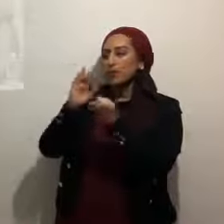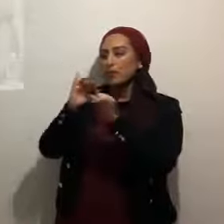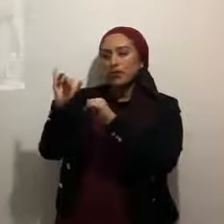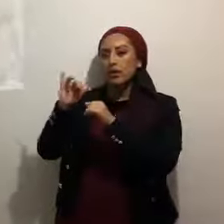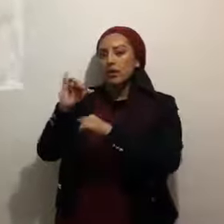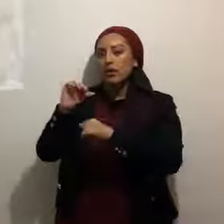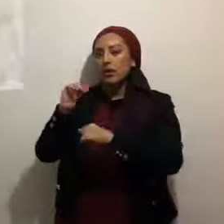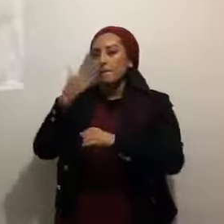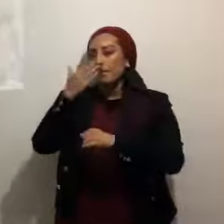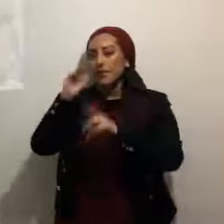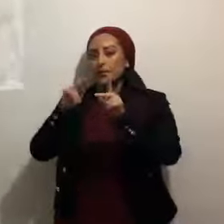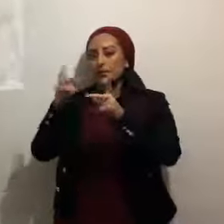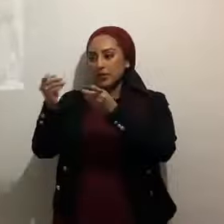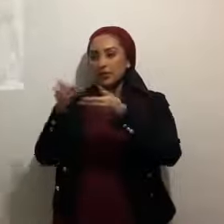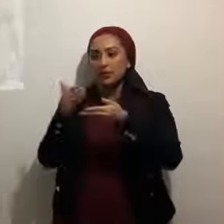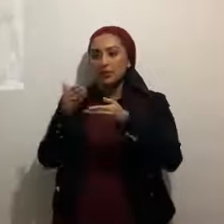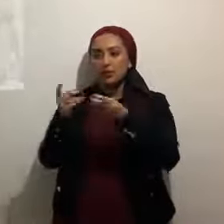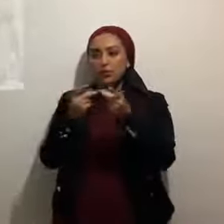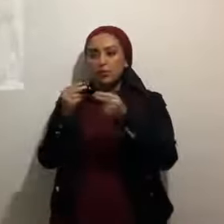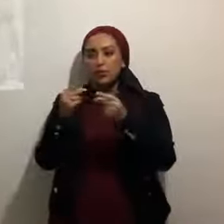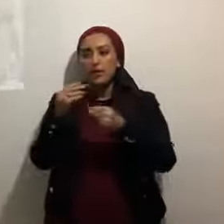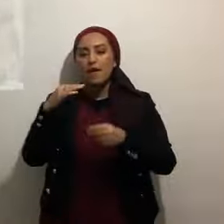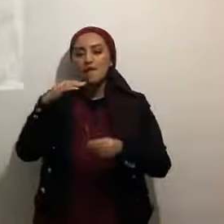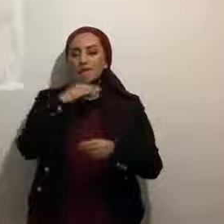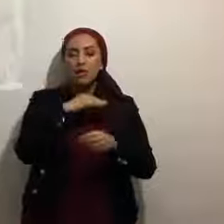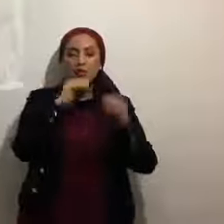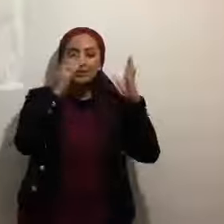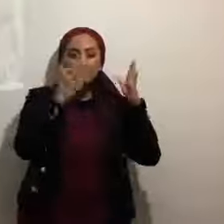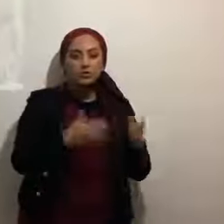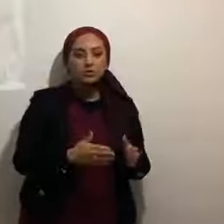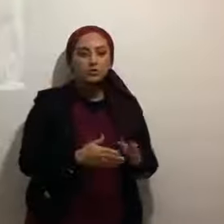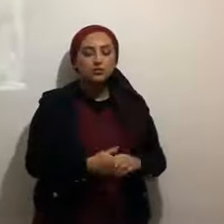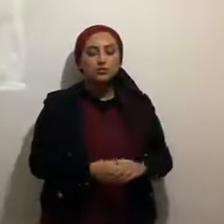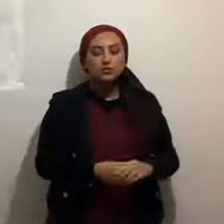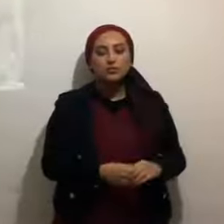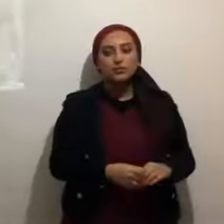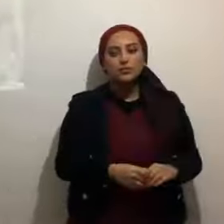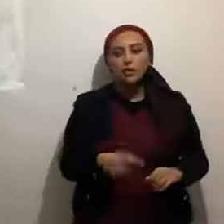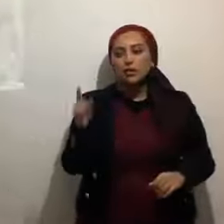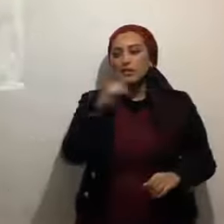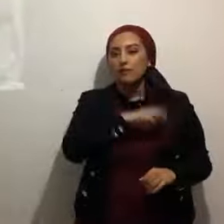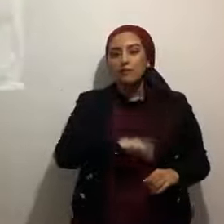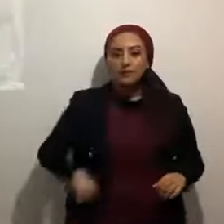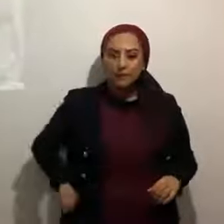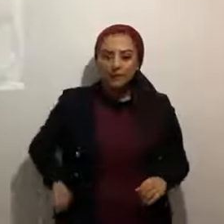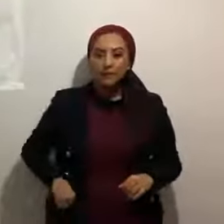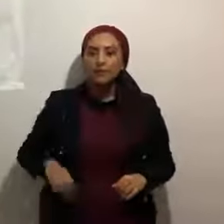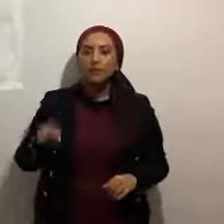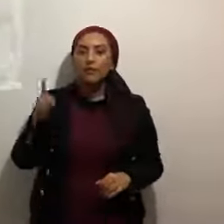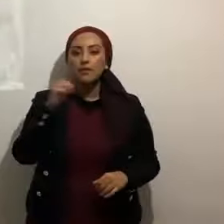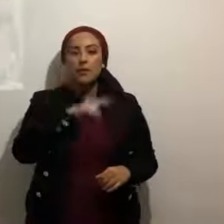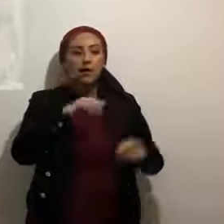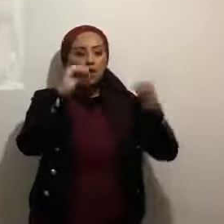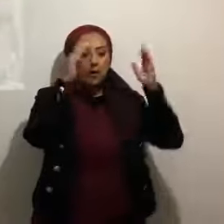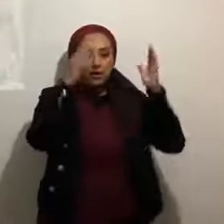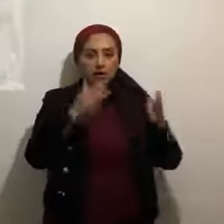filisteos, eso es lo que hacen los falsos maestros, los antimesías, los falsos profetas, los falsos